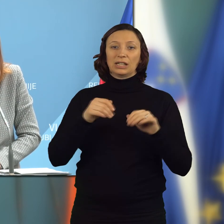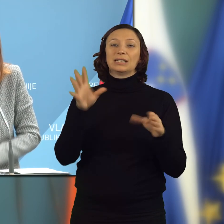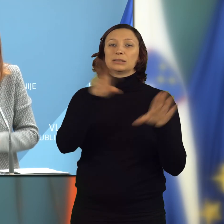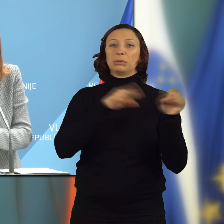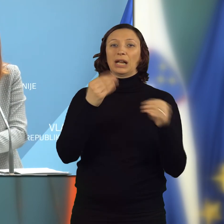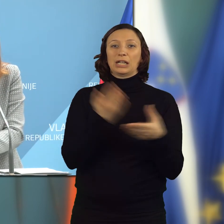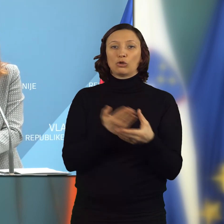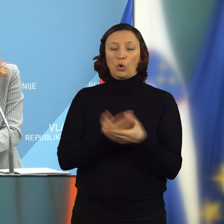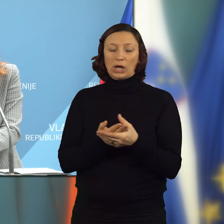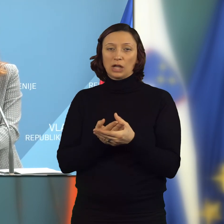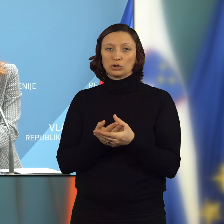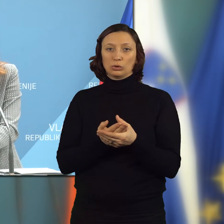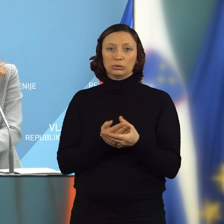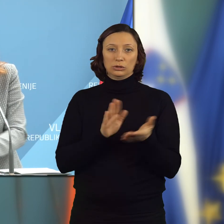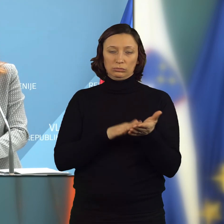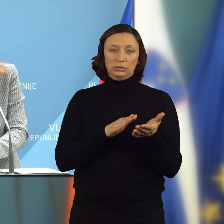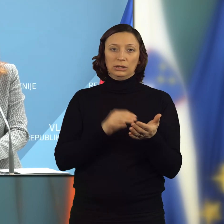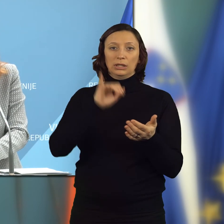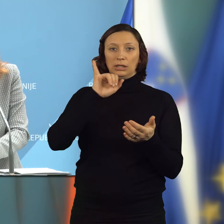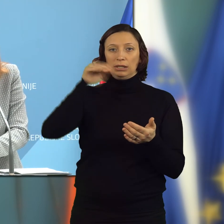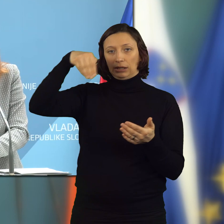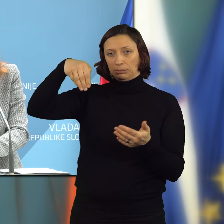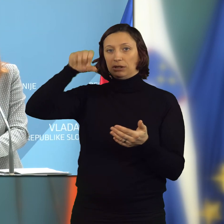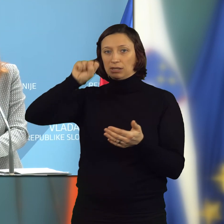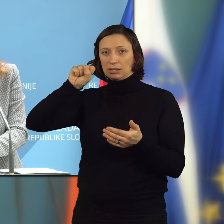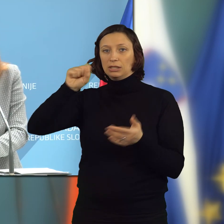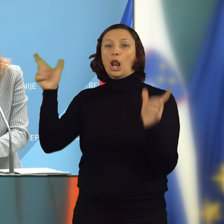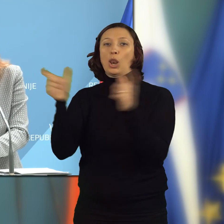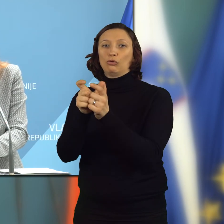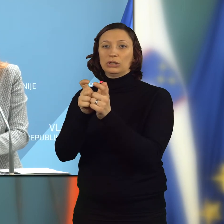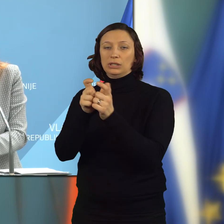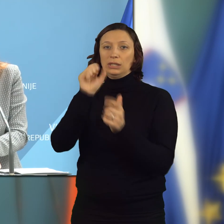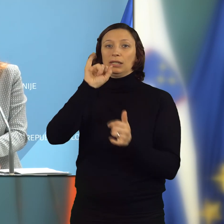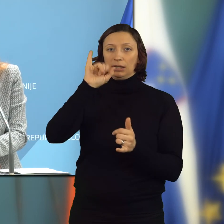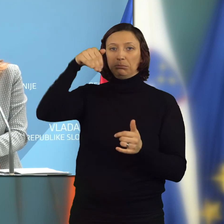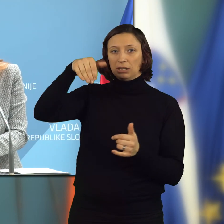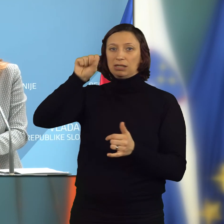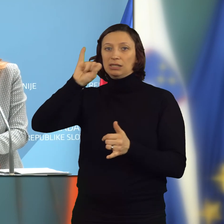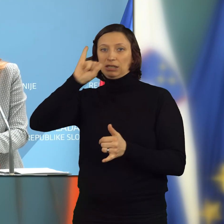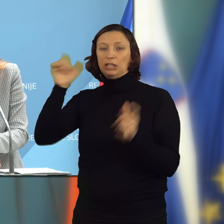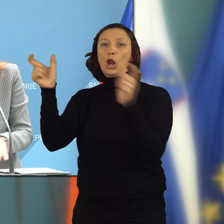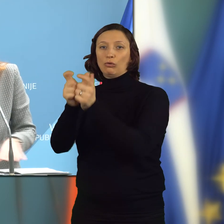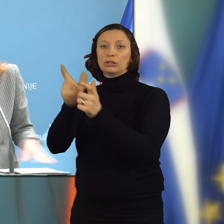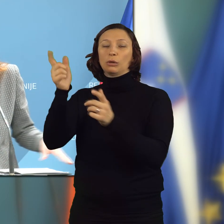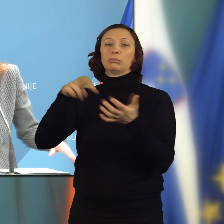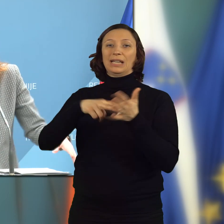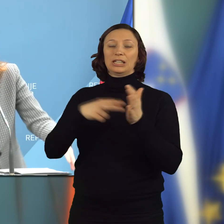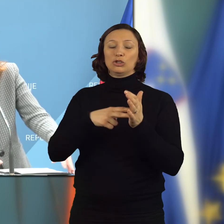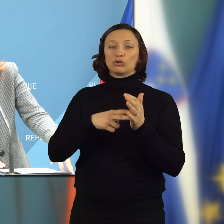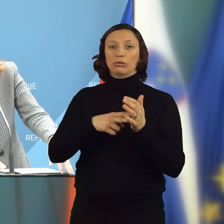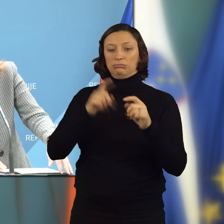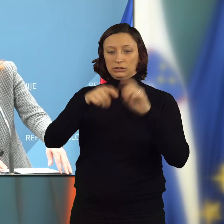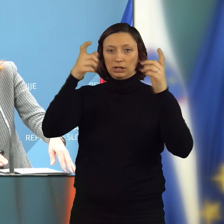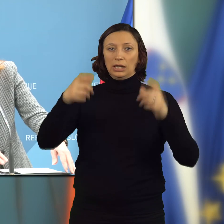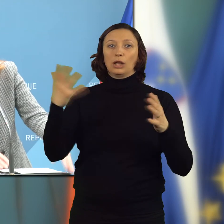preiskovalnih kaznivih dejanj in zbiranja dokazov uveljava tega IMSI lovilca. To gre za posebno tehnično sredstvo, ki